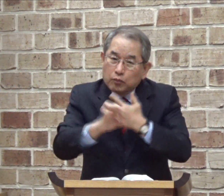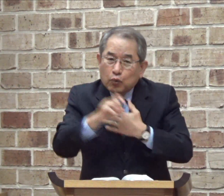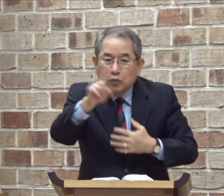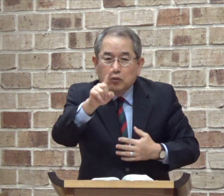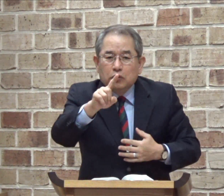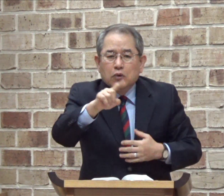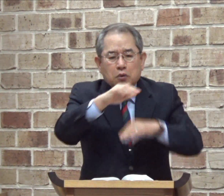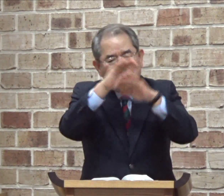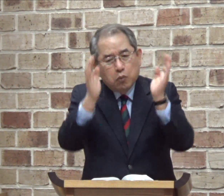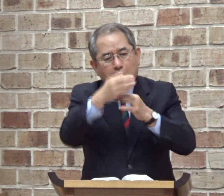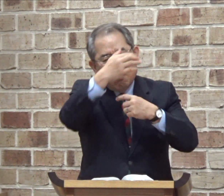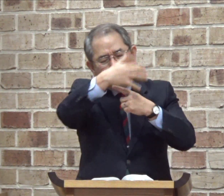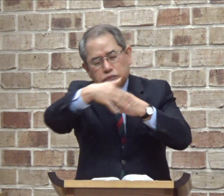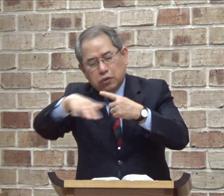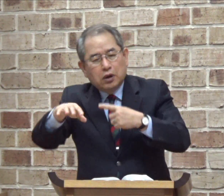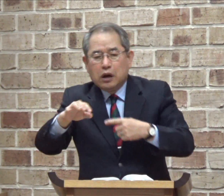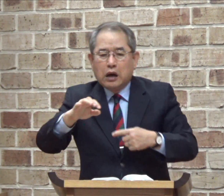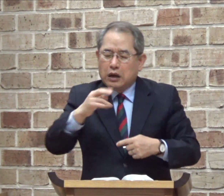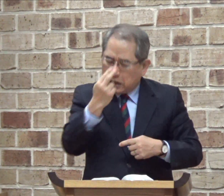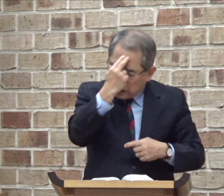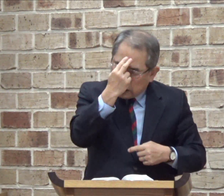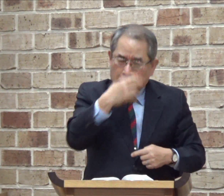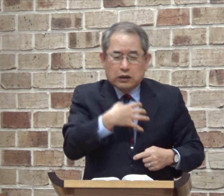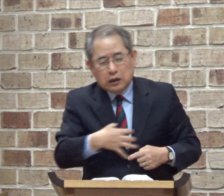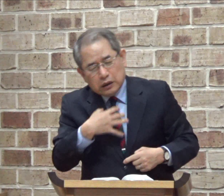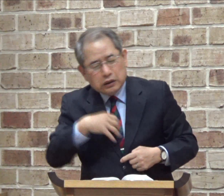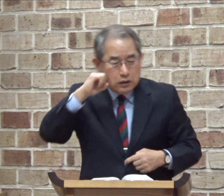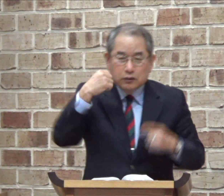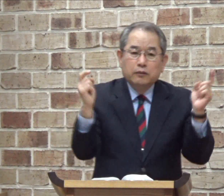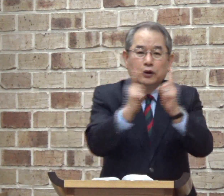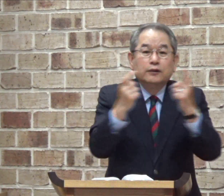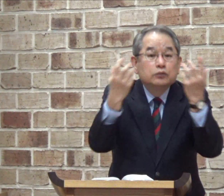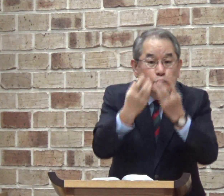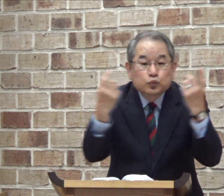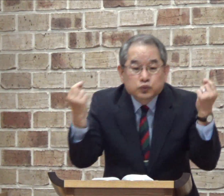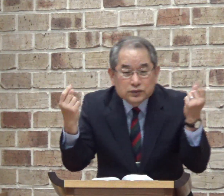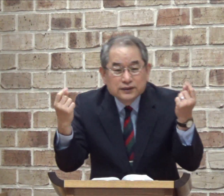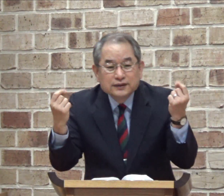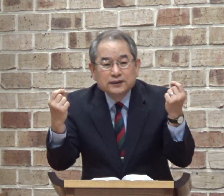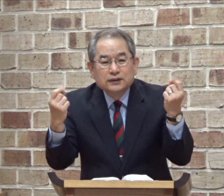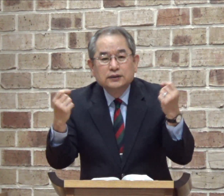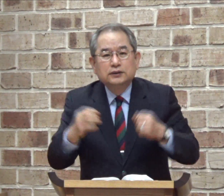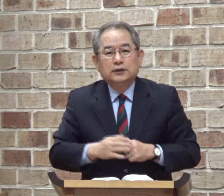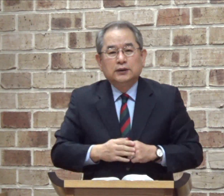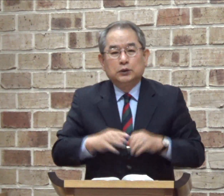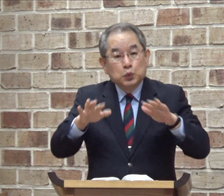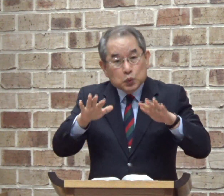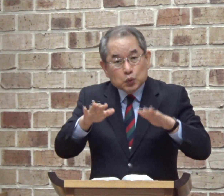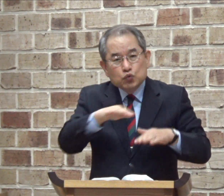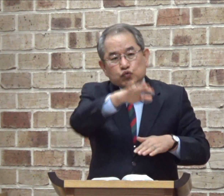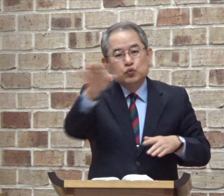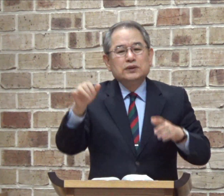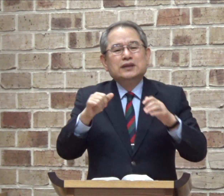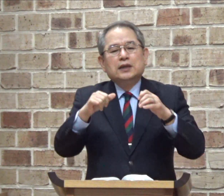감동이 없는 삶이란 이 세 가지가 없다면 사회는 메마르게 되고 인간성이 메마르게